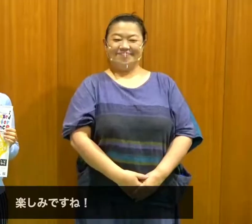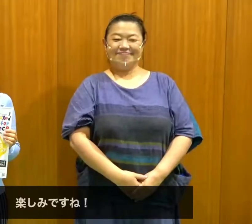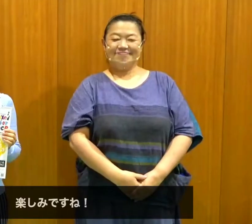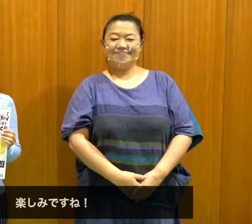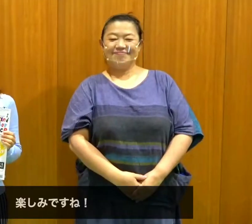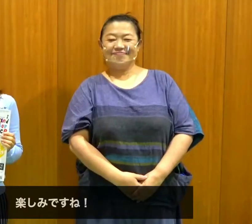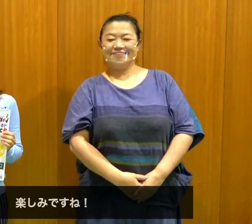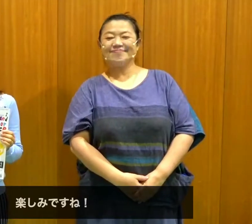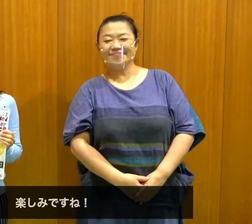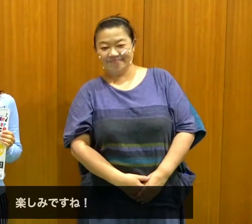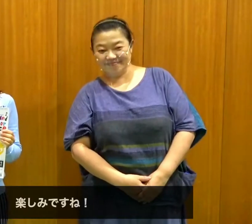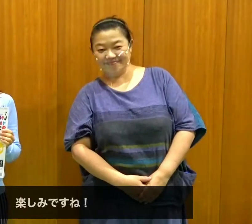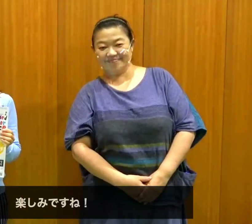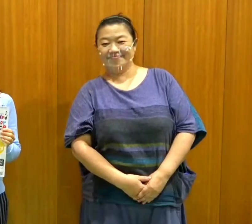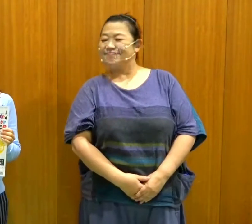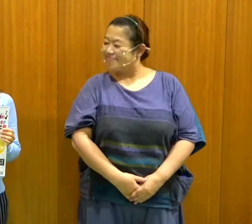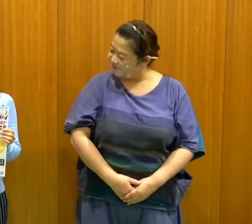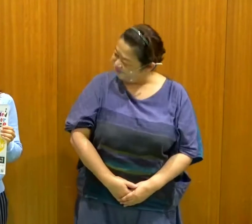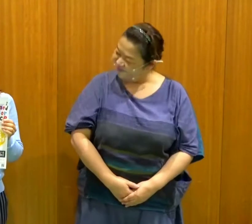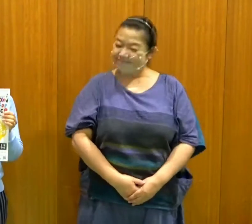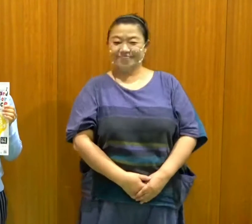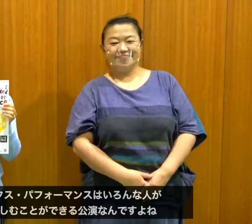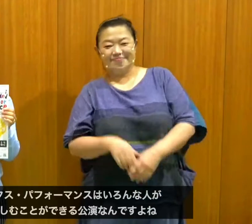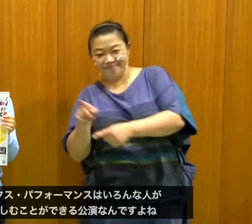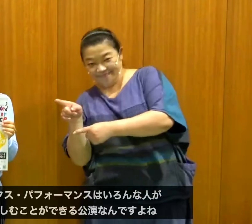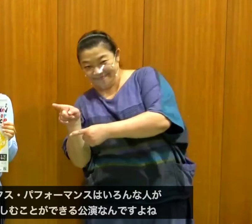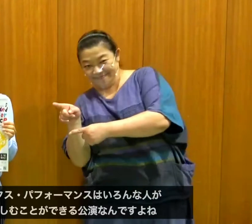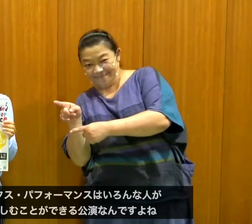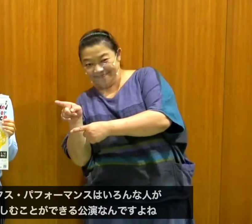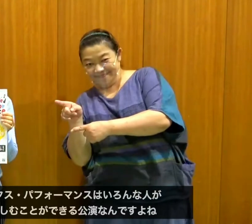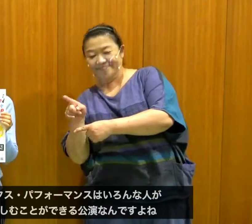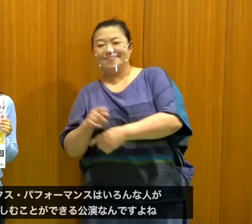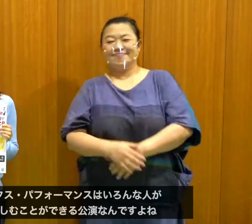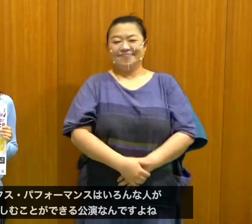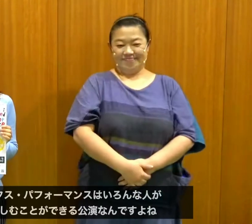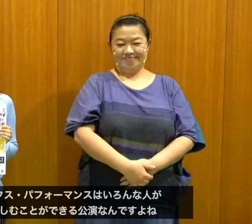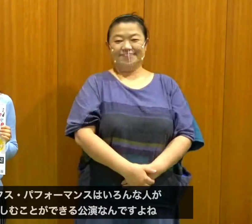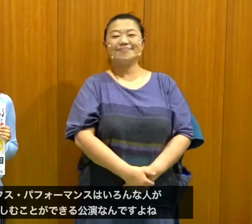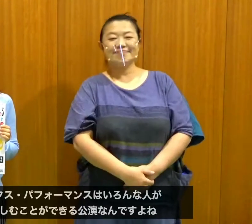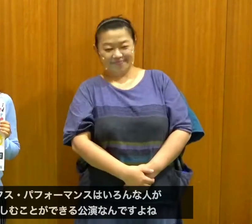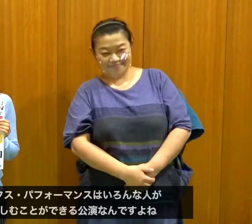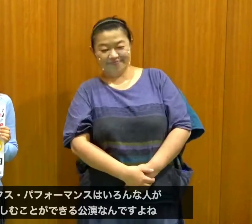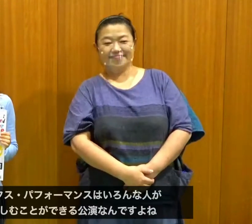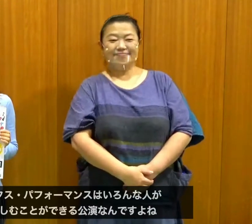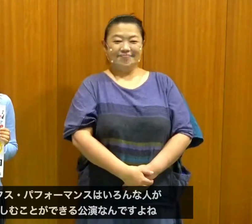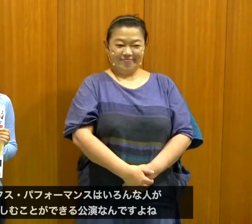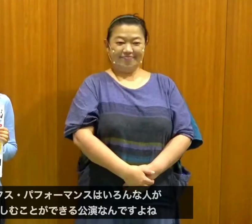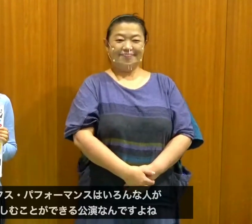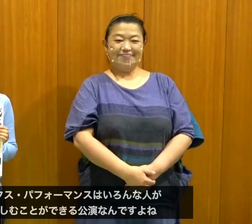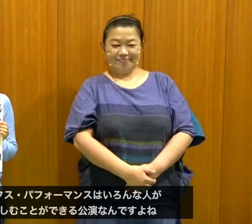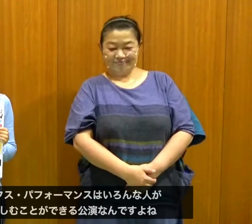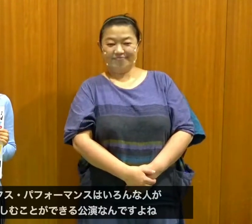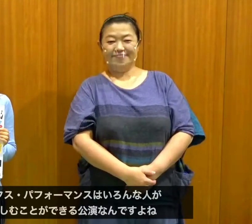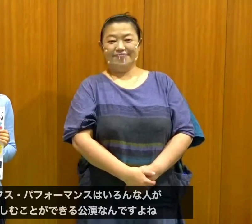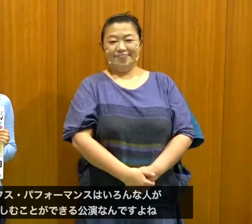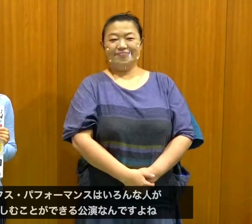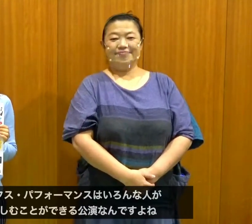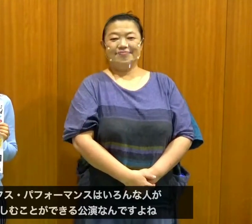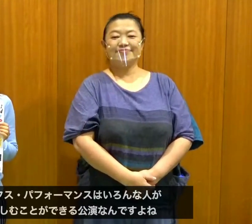楽しみですね。このリラックスパフォーマンスはいろんな人が安心して楽しむこと